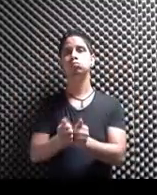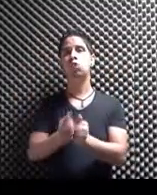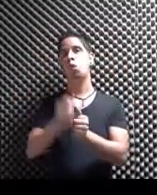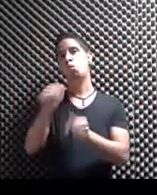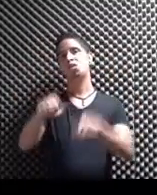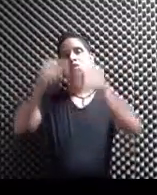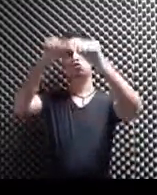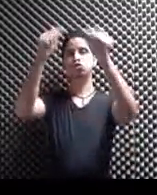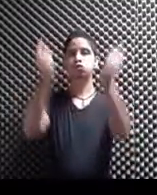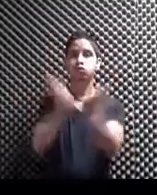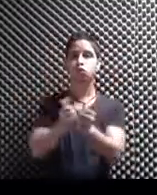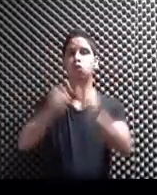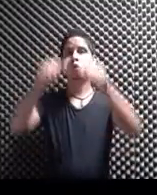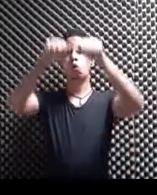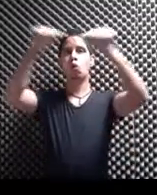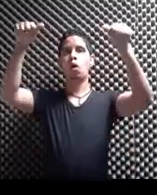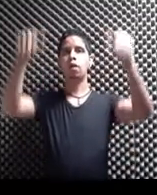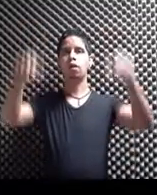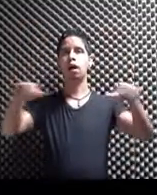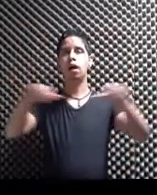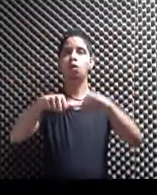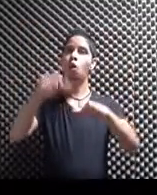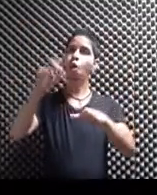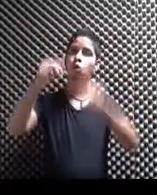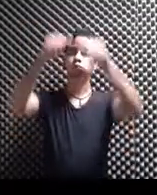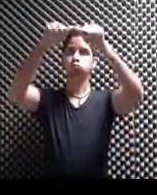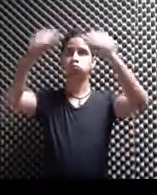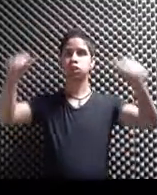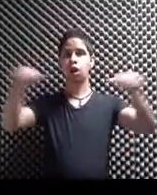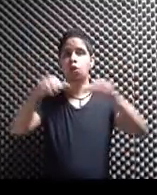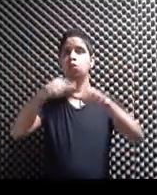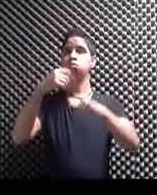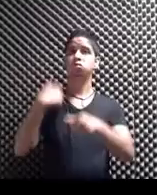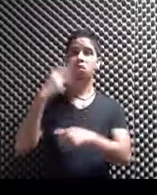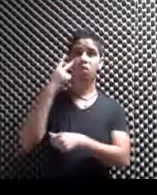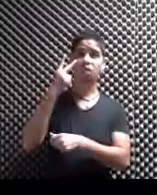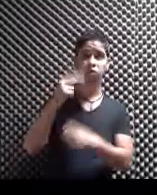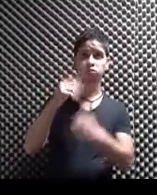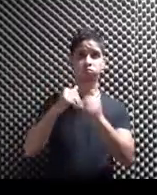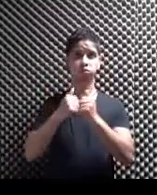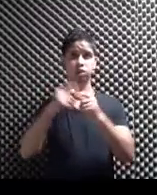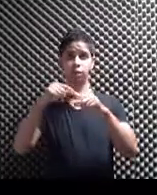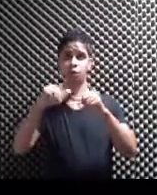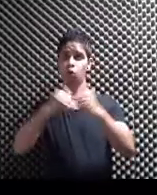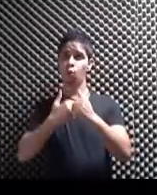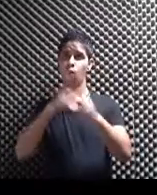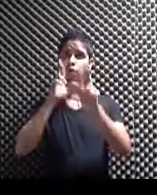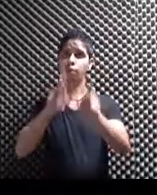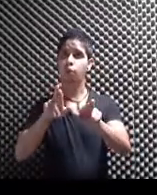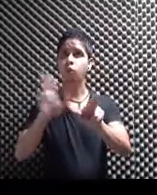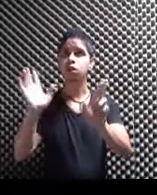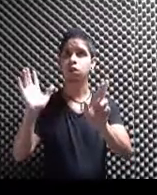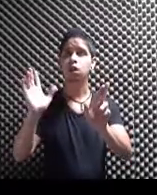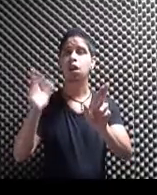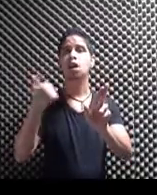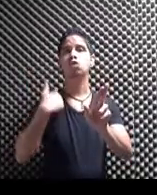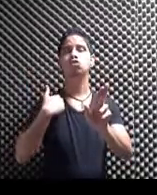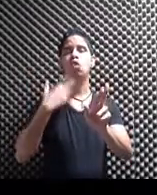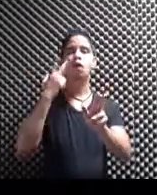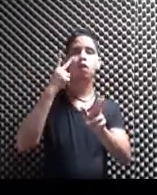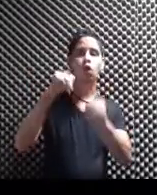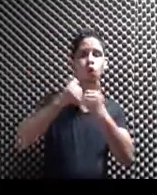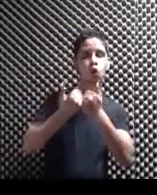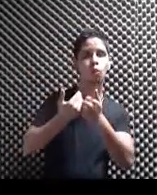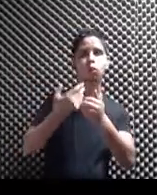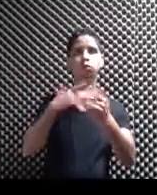un cuadrado entonces allí tengo ya una idea de cómo yo voy a entrarle a esa persona ok ese es el idioma que estás estableciendo